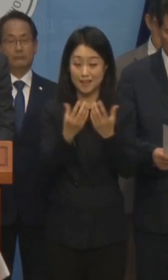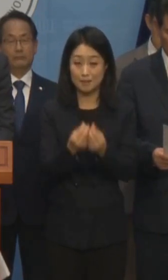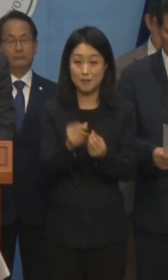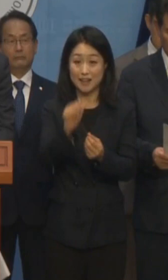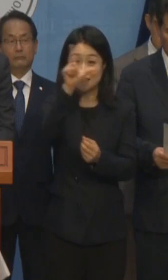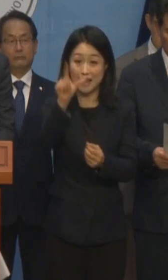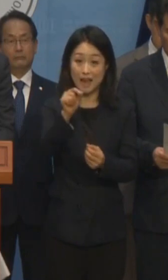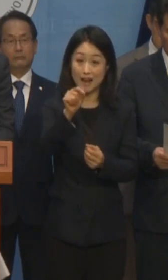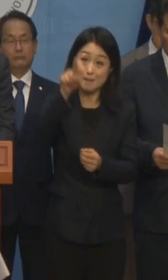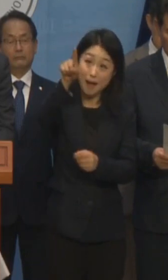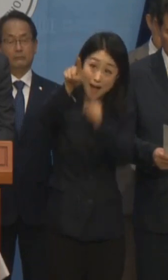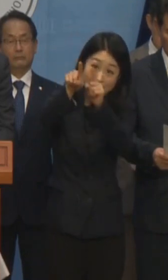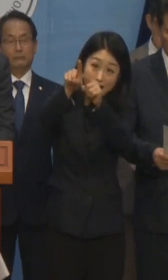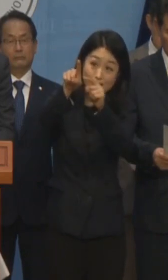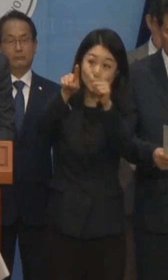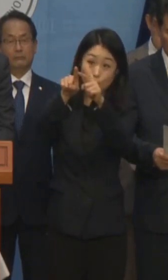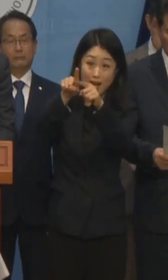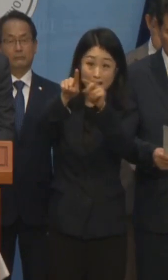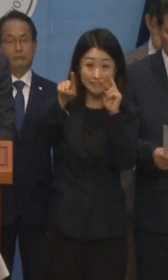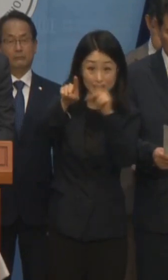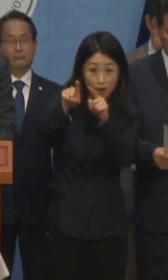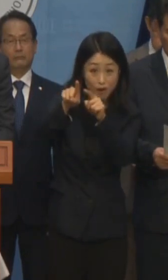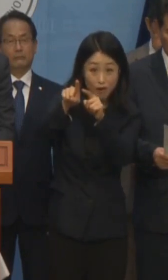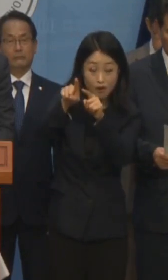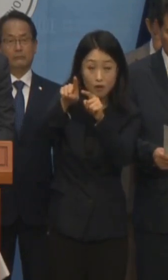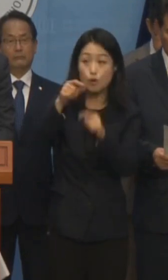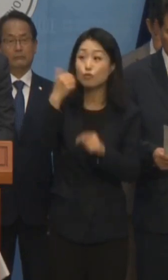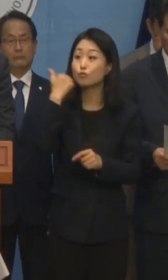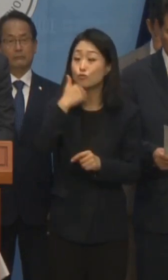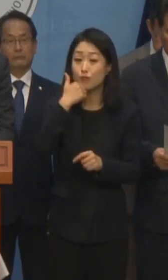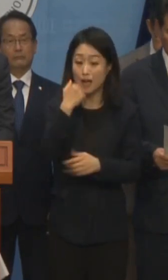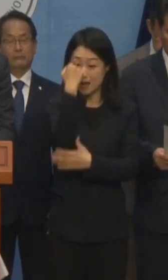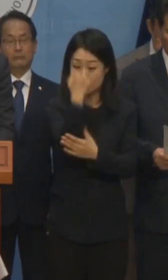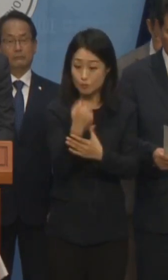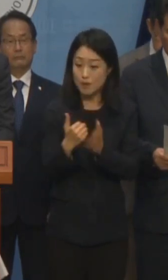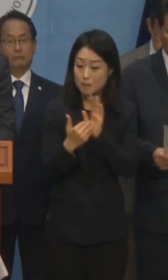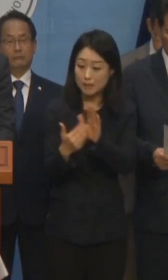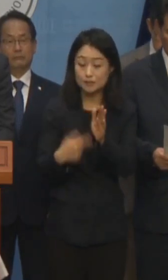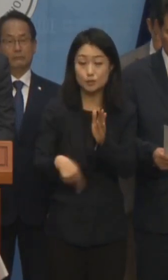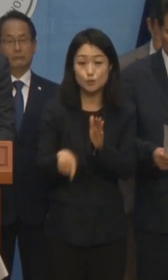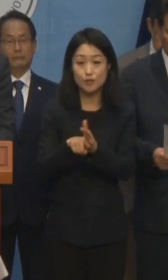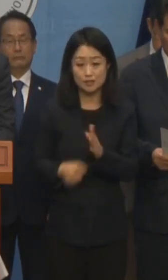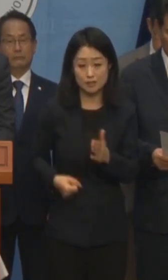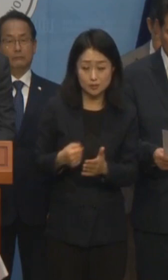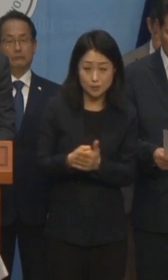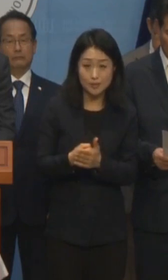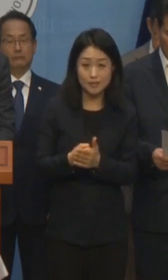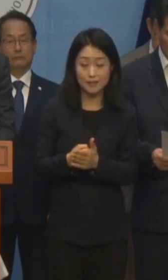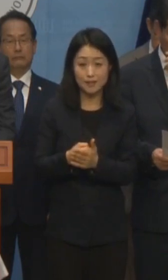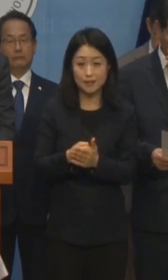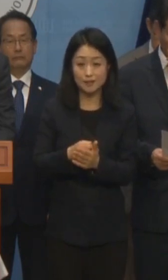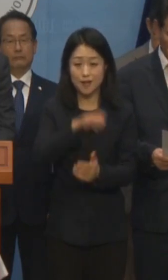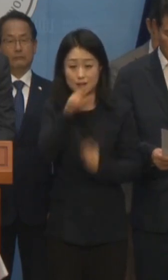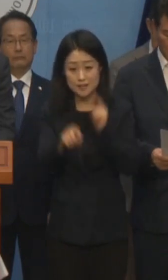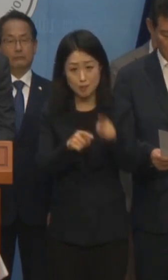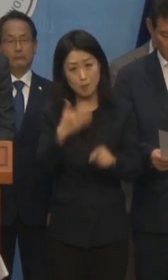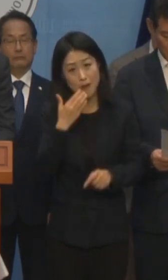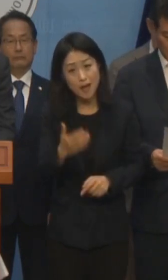손가락이 잘못되었다고 지적한다면 어느 누가 부패 방지를 위해 용기 내어 나설 수